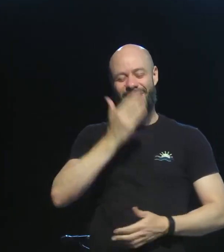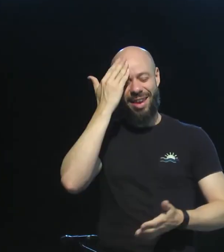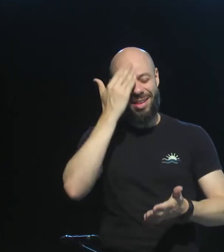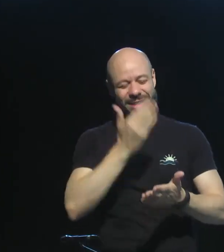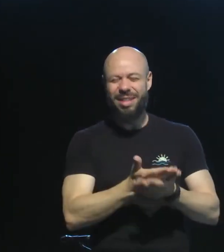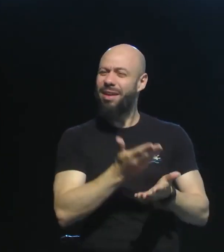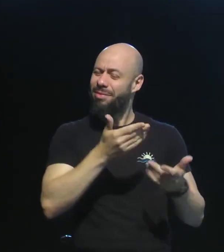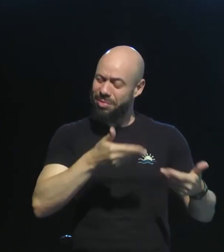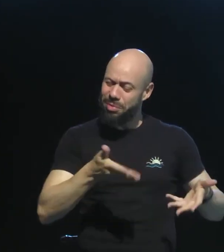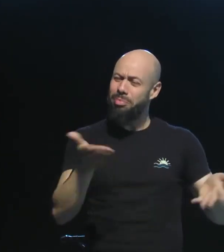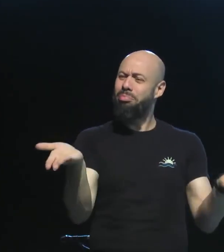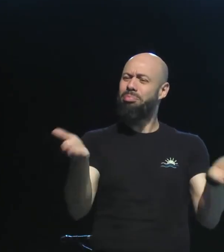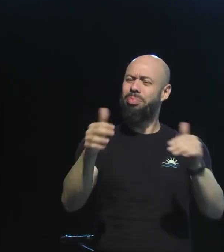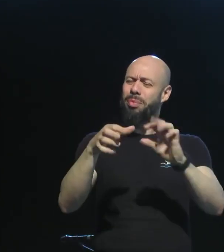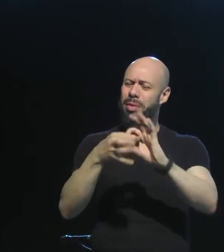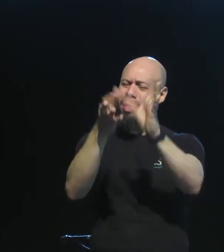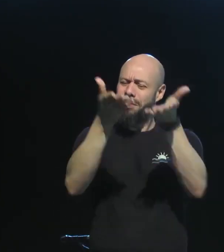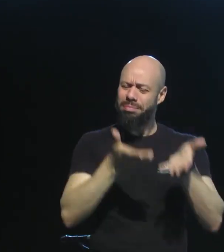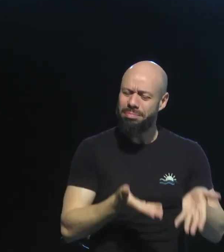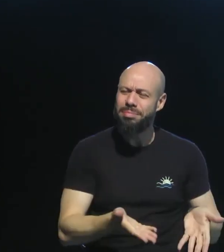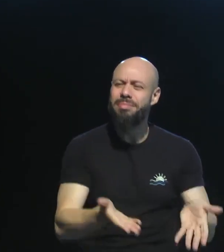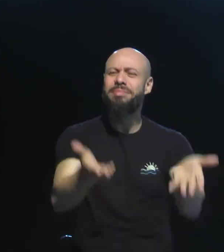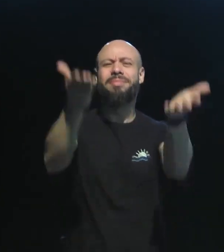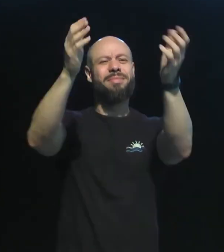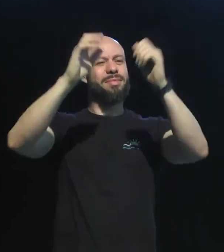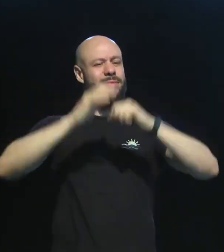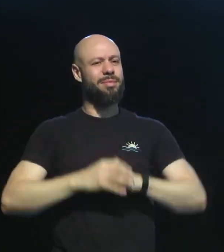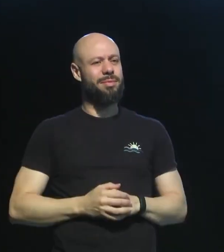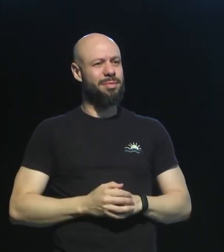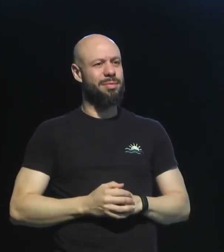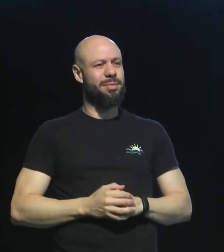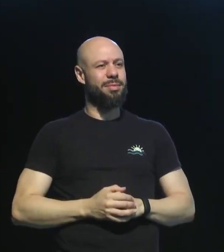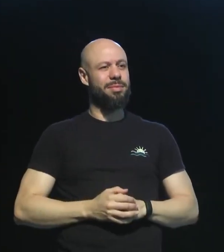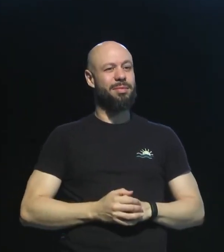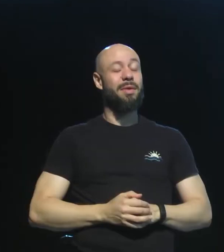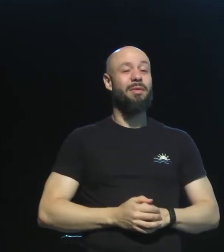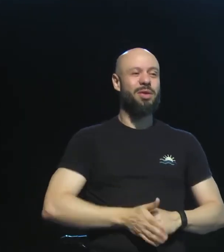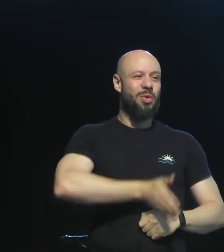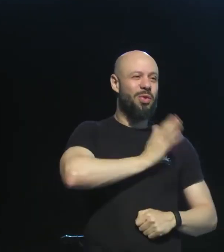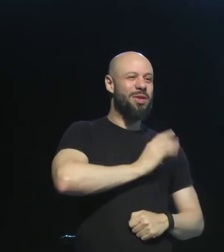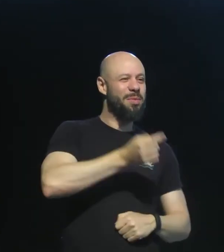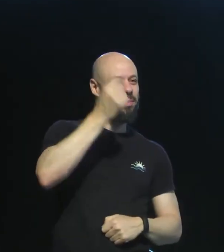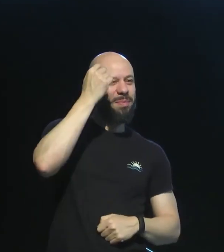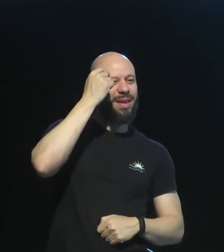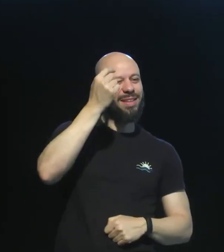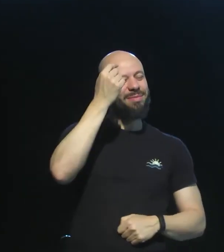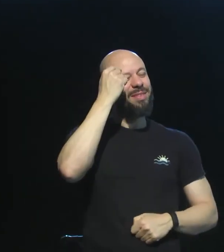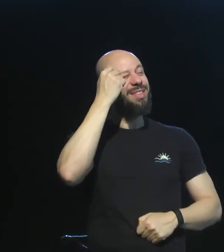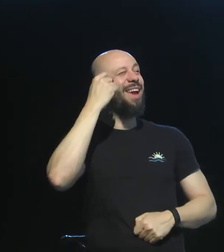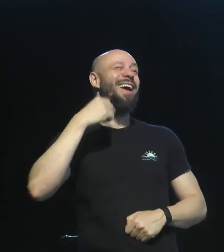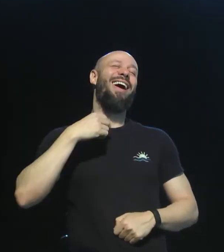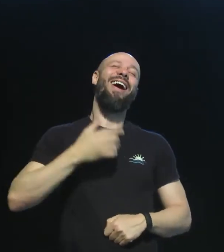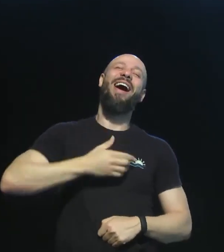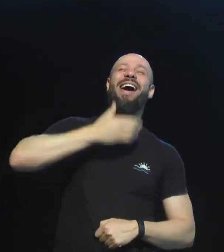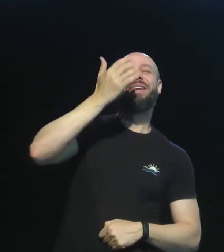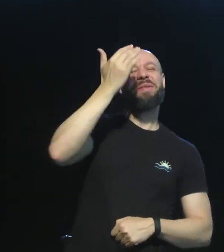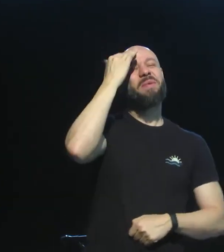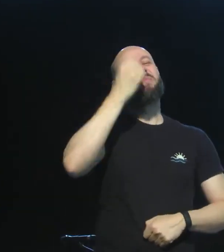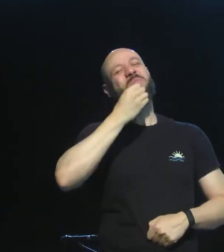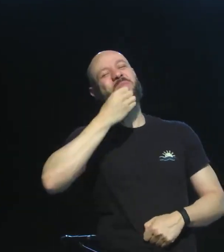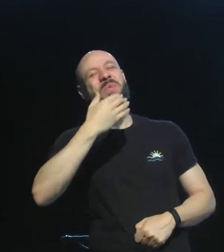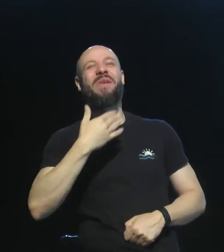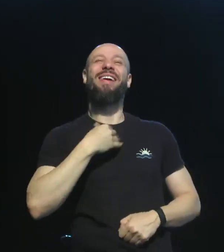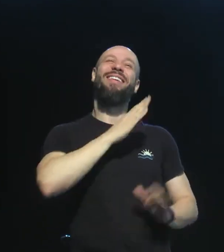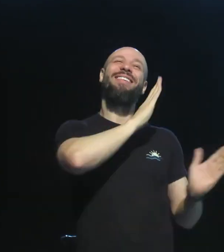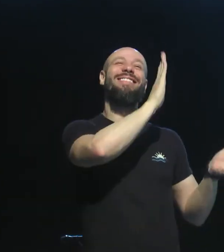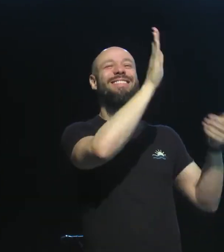dizendo? O que o teu coração está inclinando você a fazer? O que o seu coração